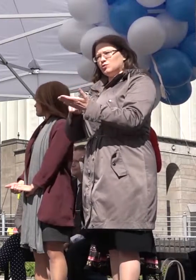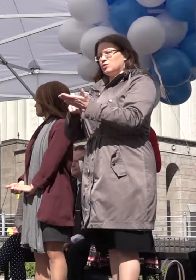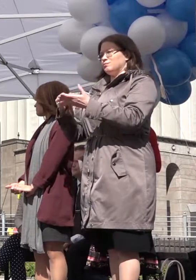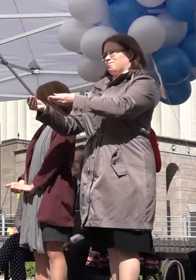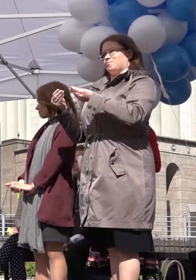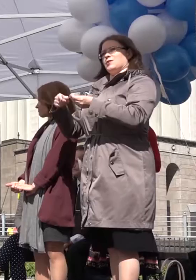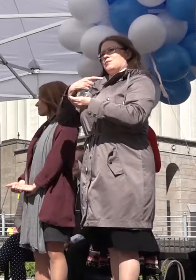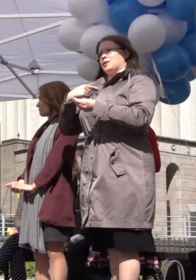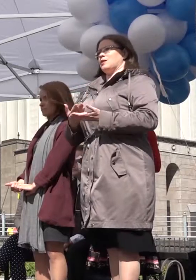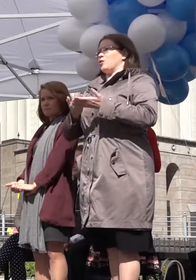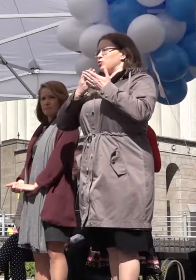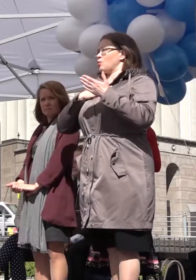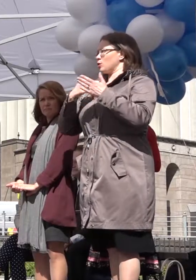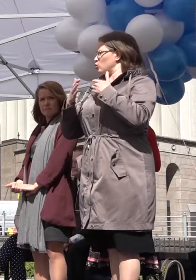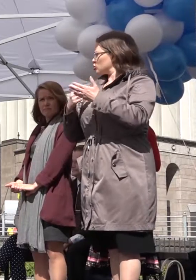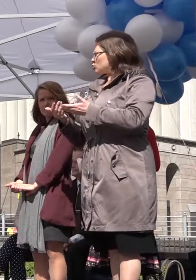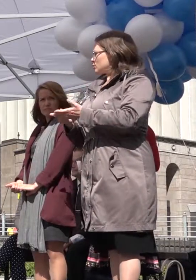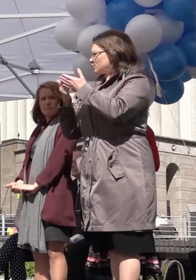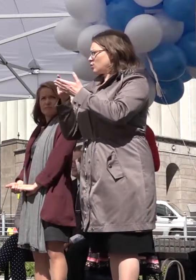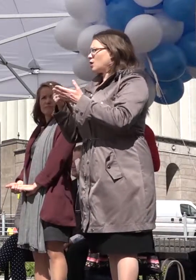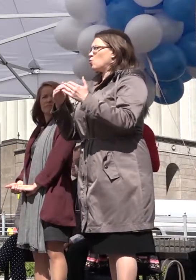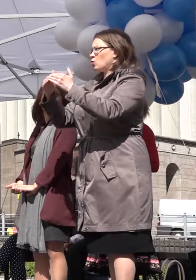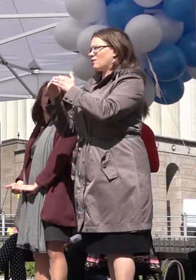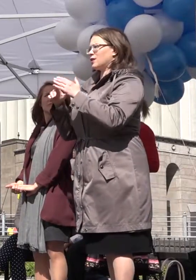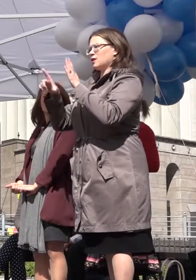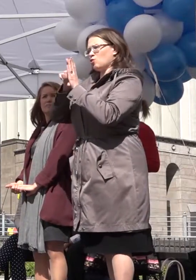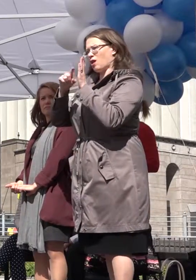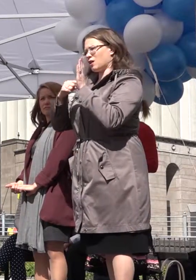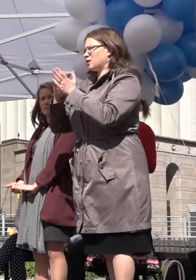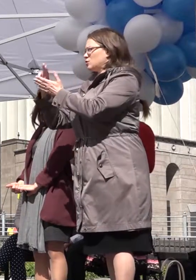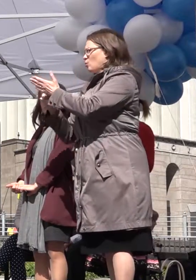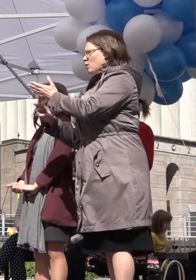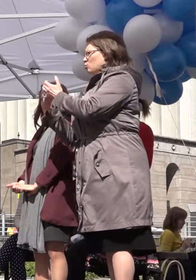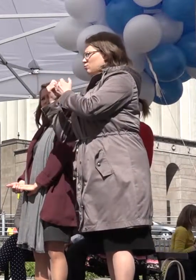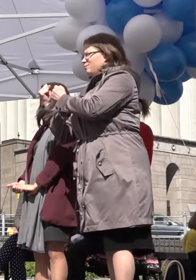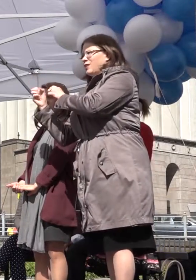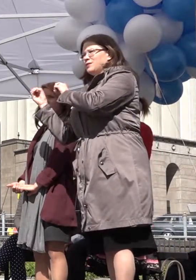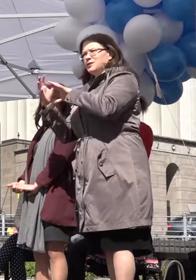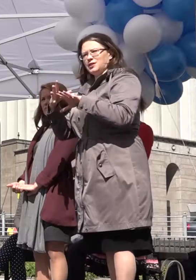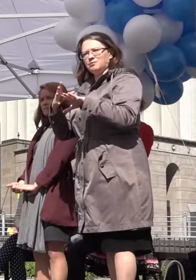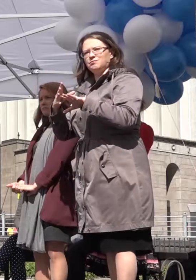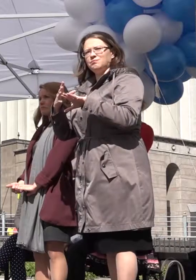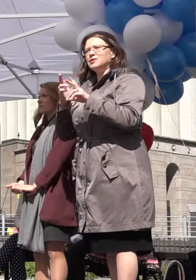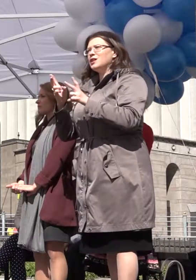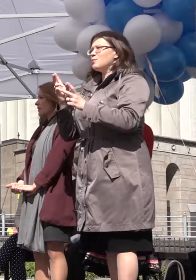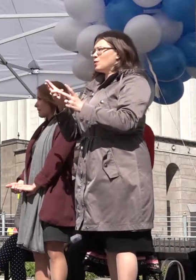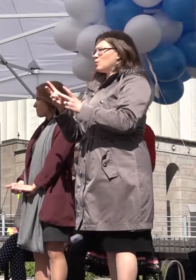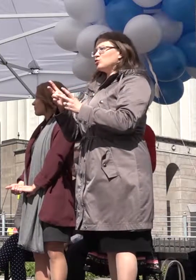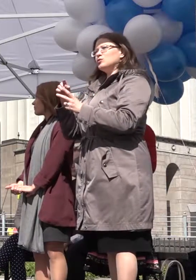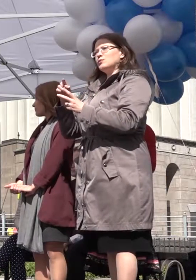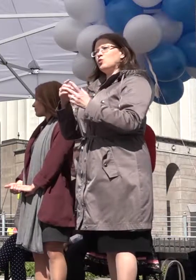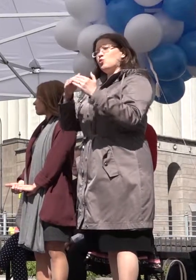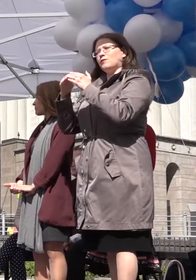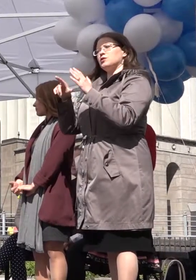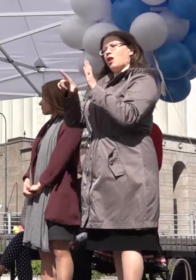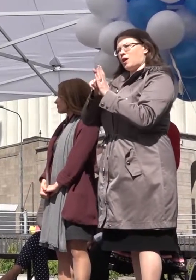omassa työssämme. Se vahvistaa yhdenvertaisuuslakia. Se auttaa meitä tulkitsemaan sitä myös täällä